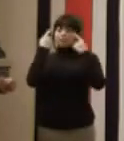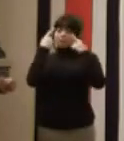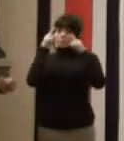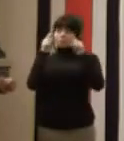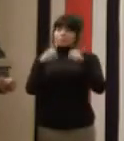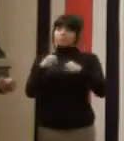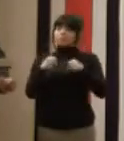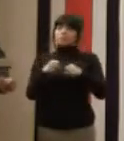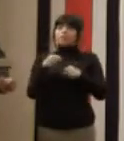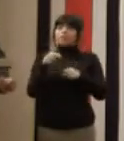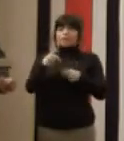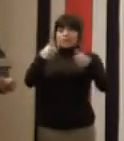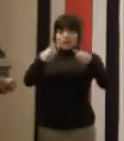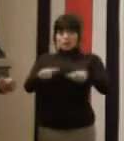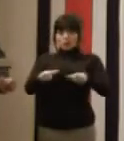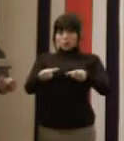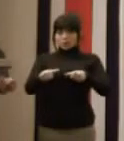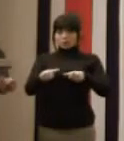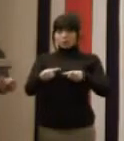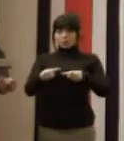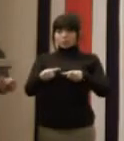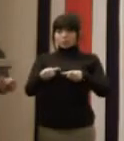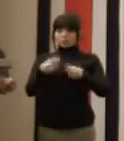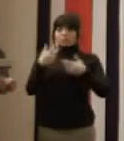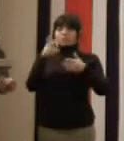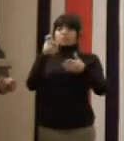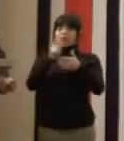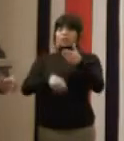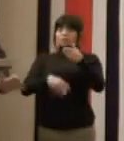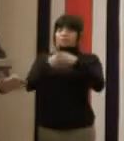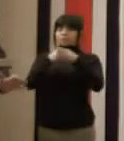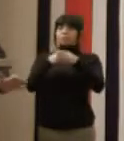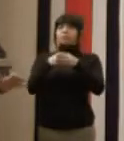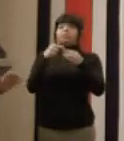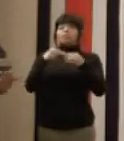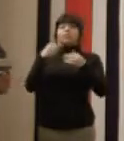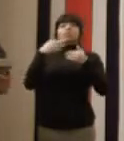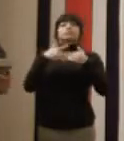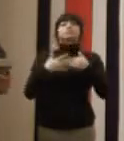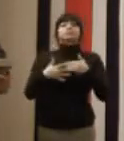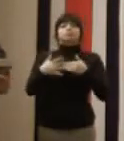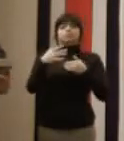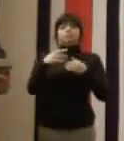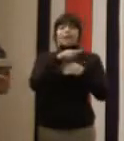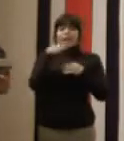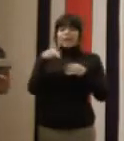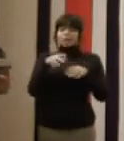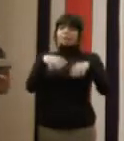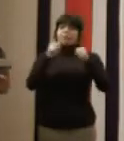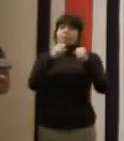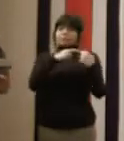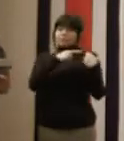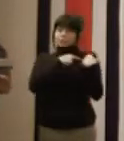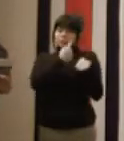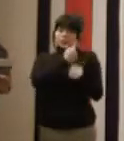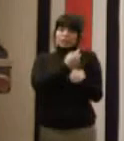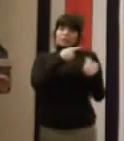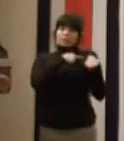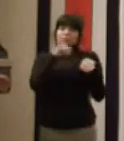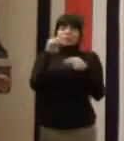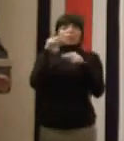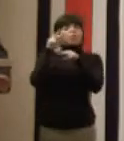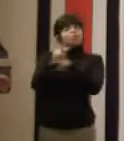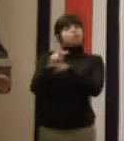posible que este acuerdo se haya suscrito y que serán las responsables y el responsable de